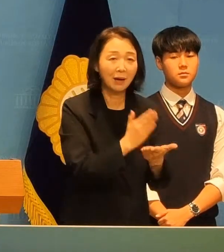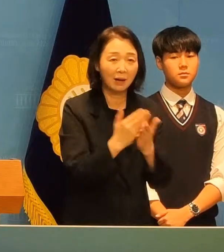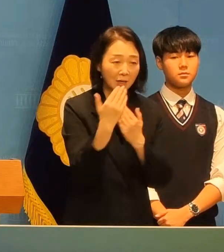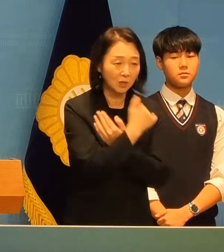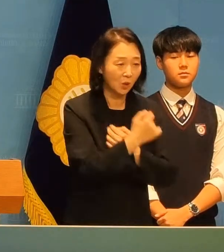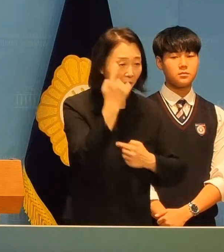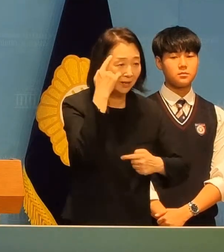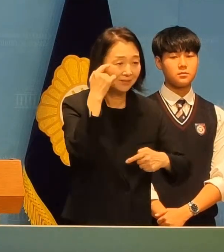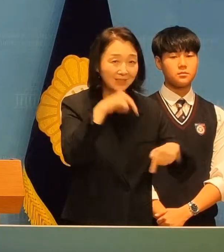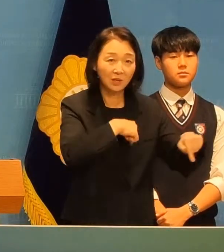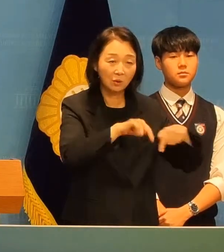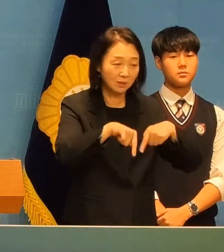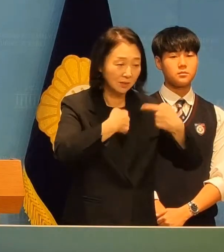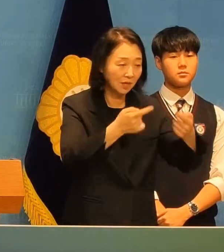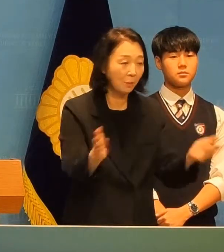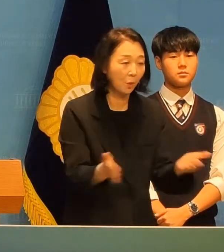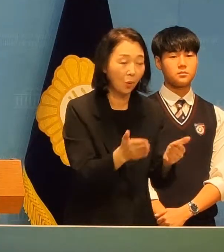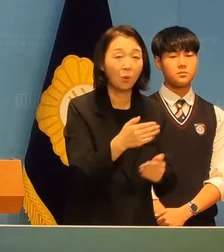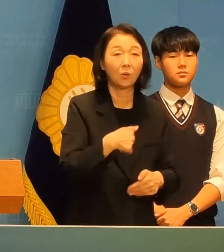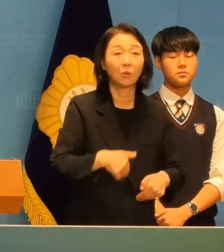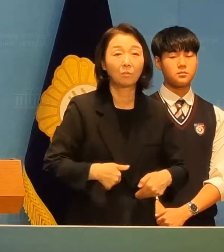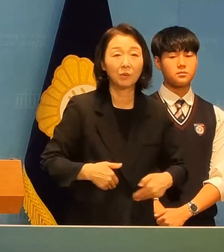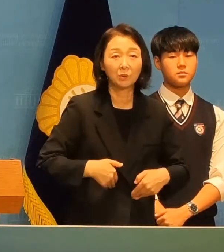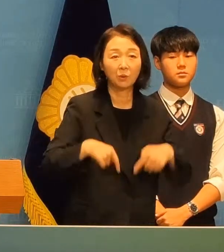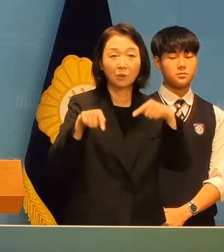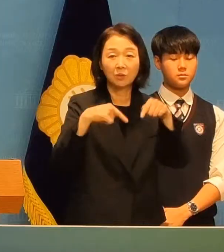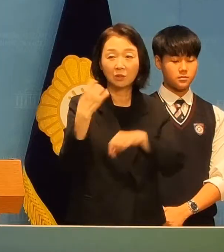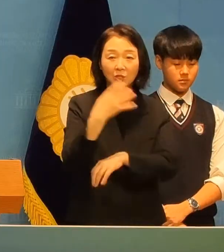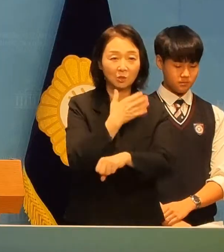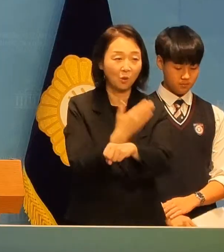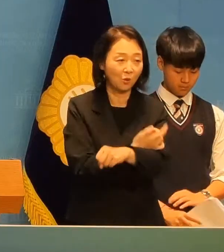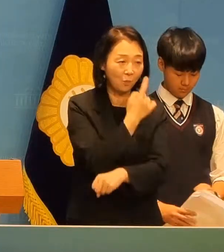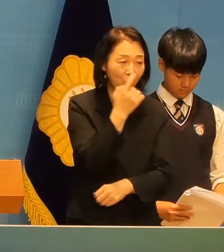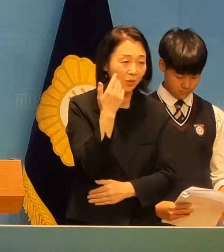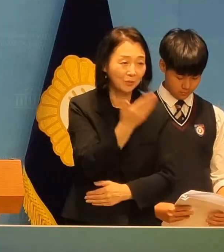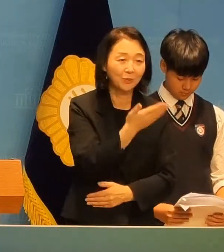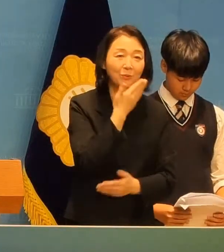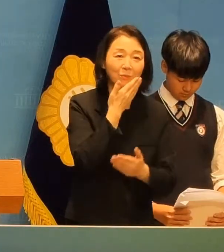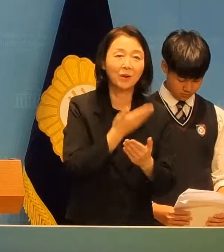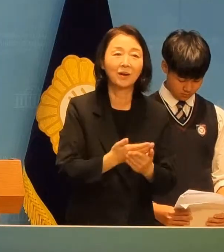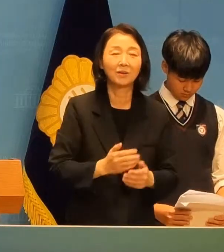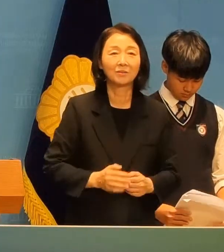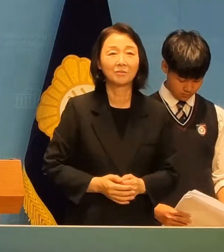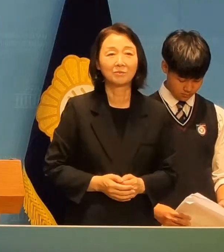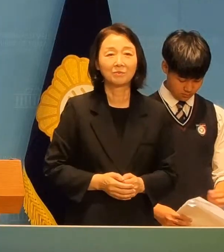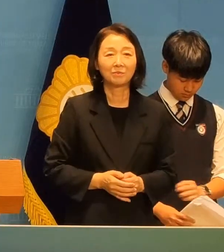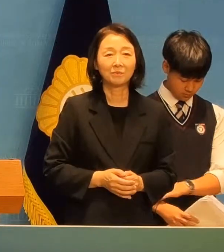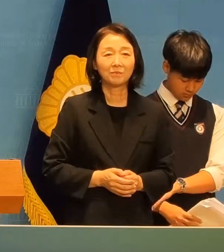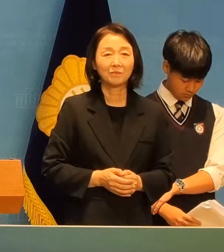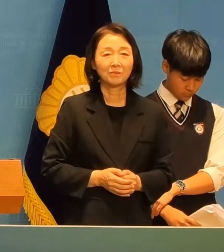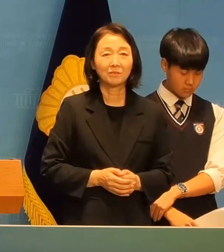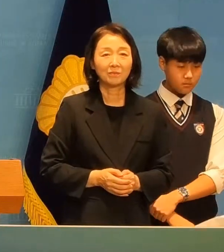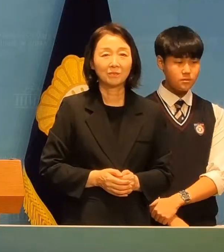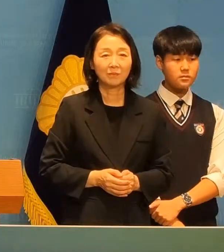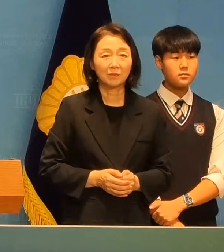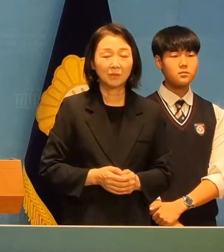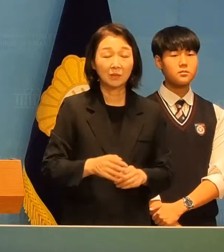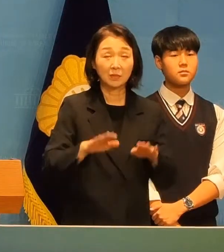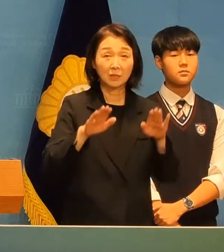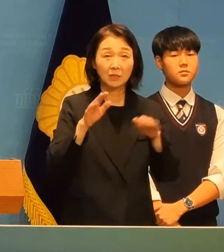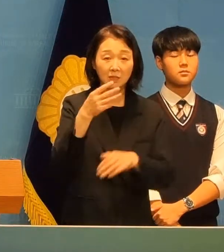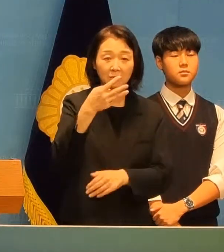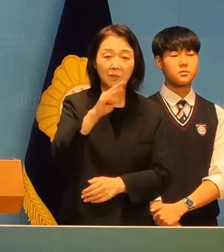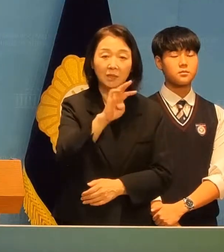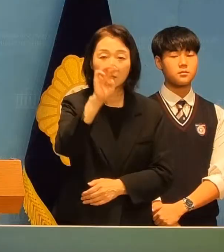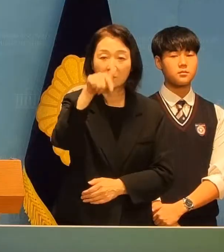정치 참여를 독려하고 정치 기본권을 보장하는 것은 매우 중요합니다. 하지만 리박스쿨 등 과거 보수